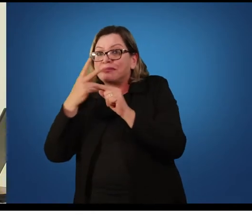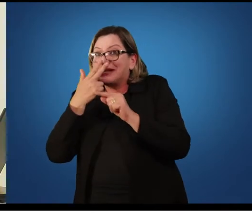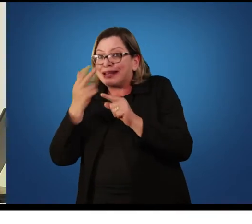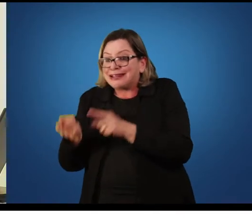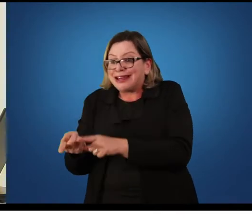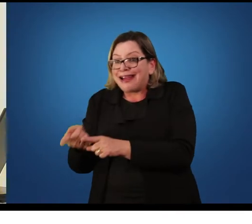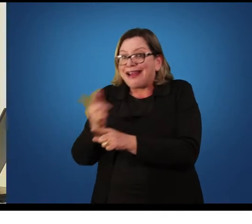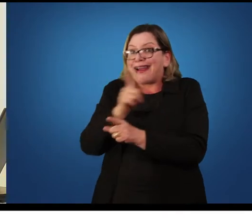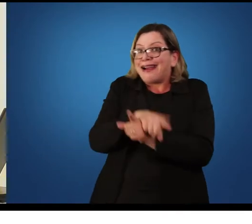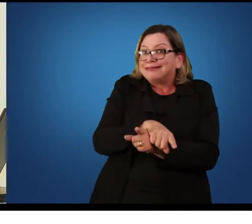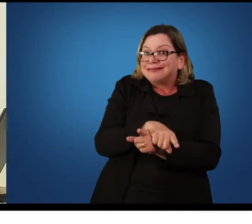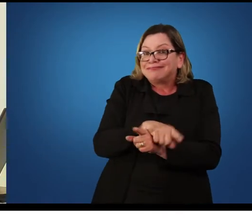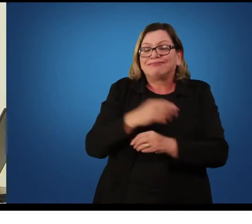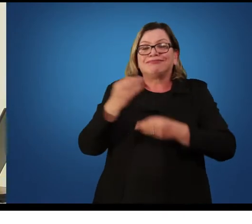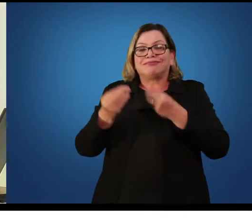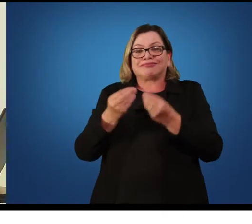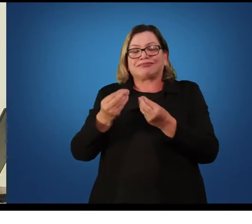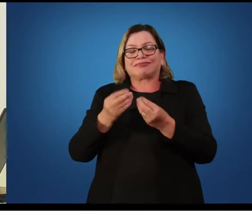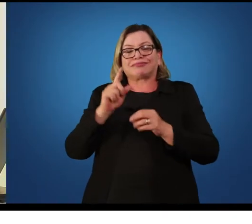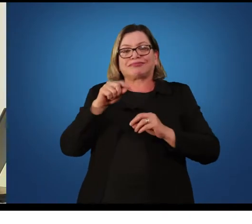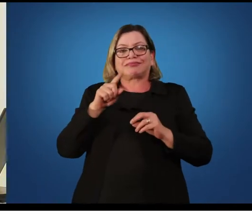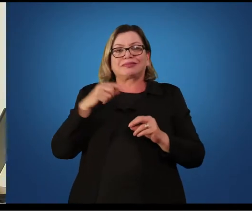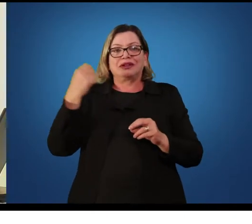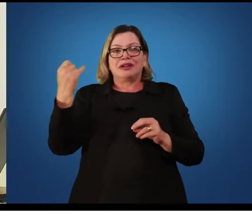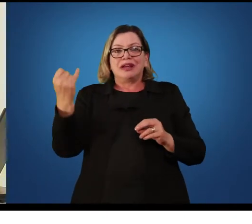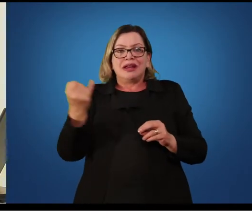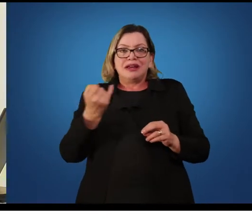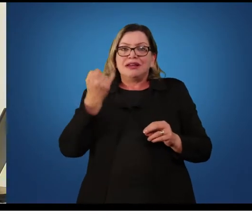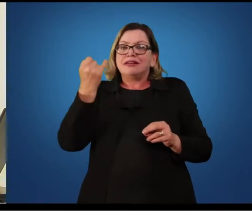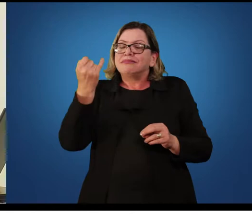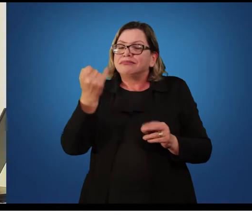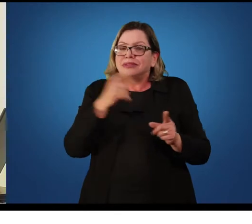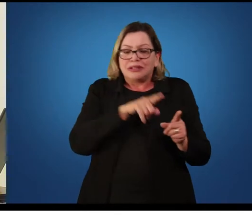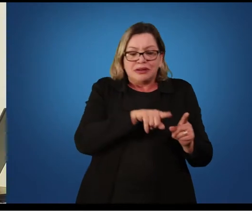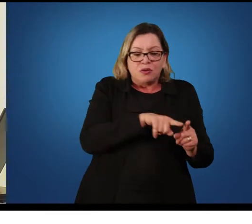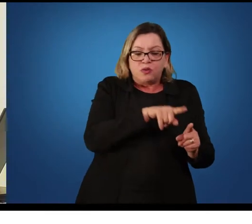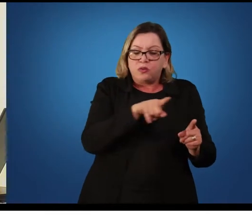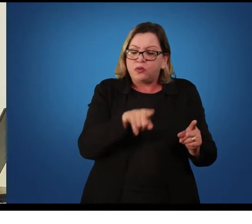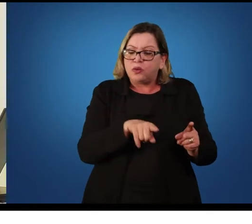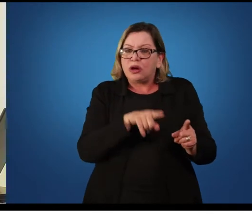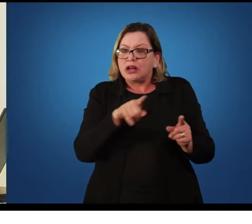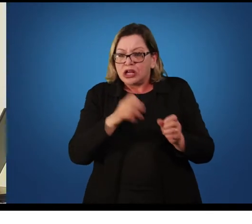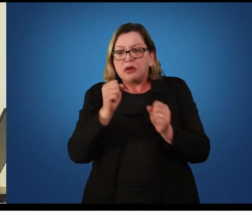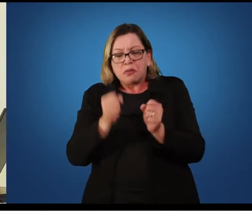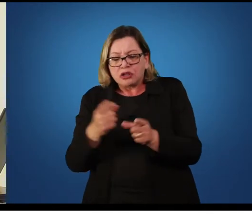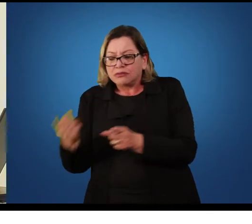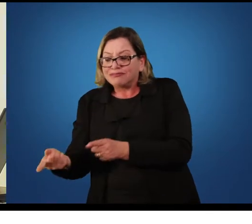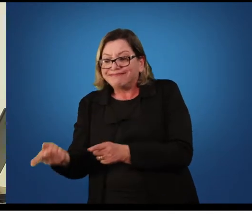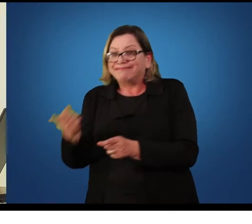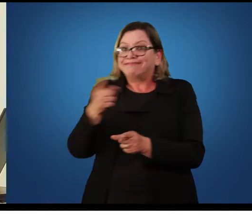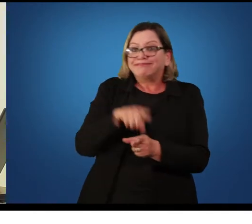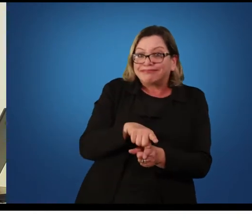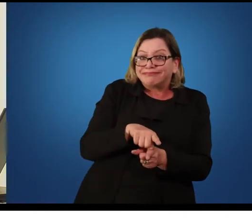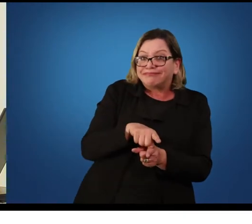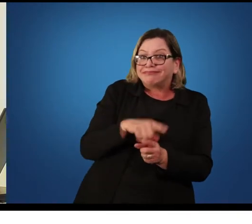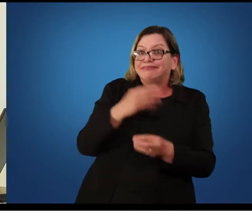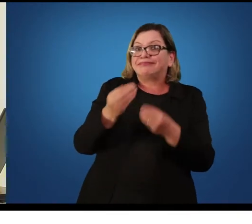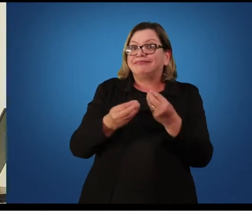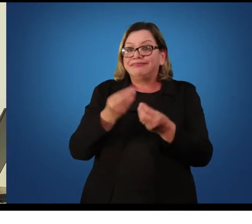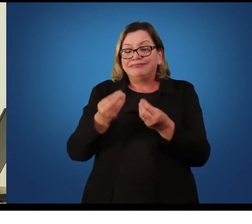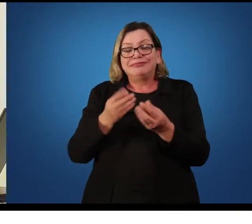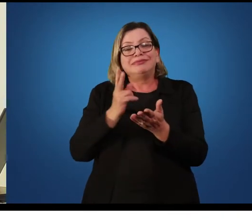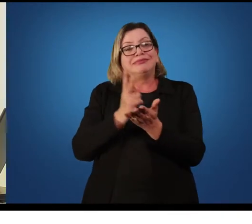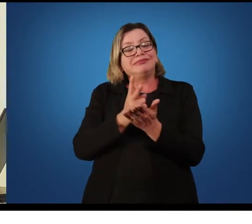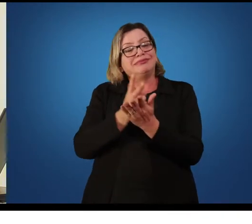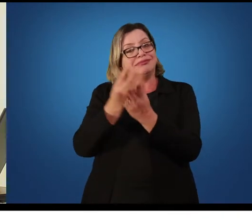associativo. Então, é uma sequência que pode ter um retrocesso em relação a